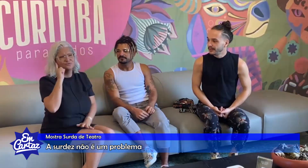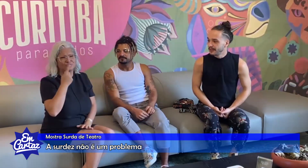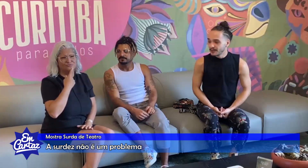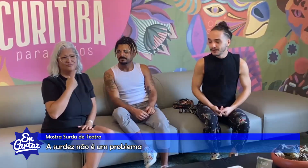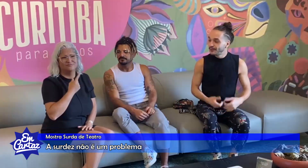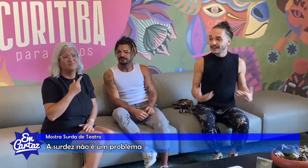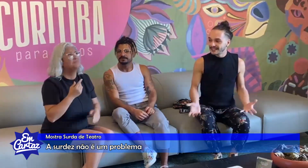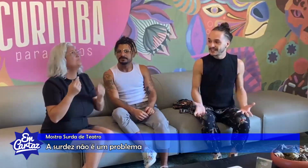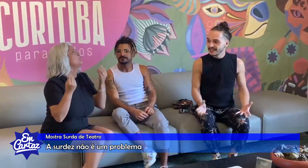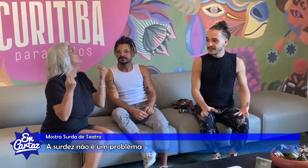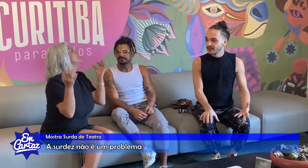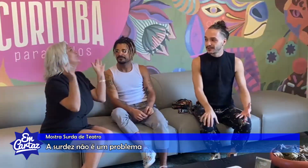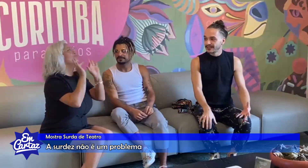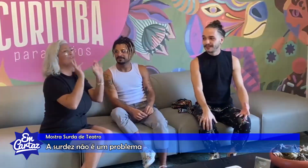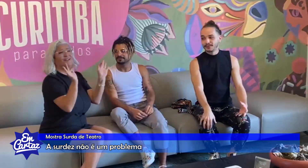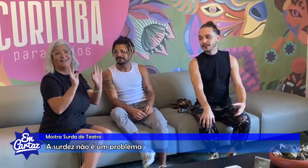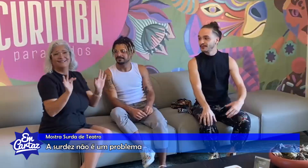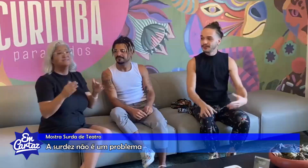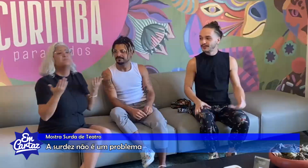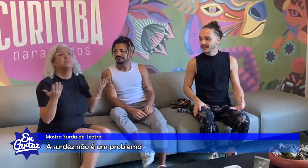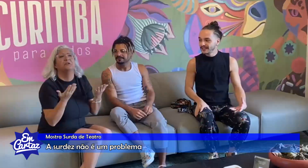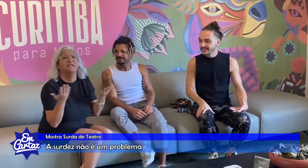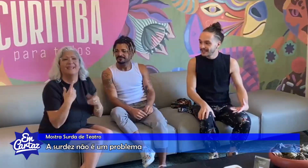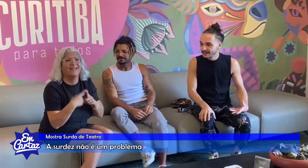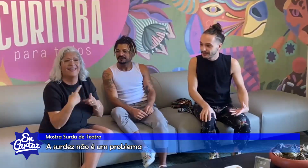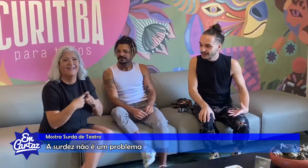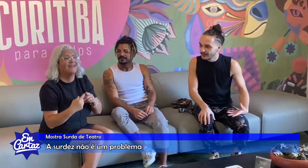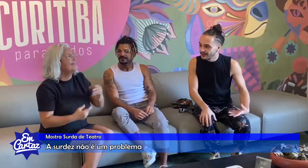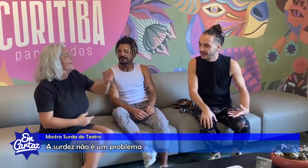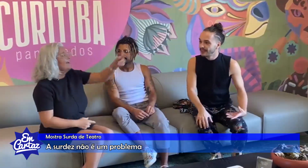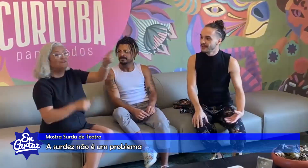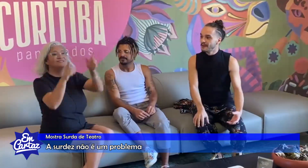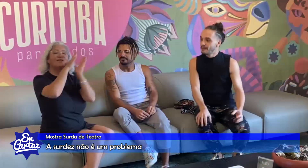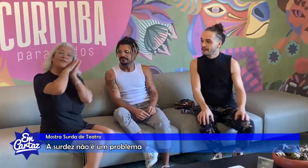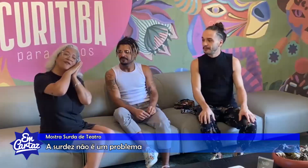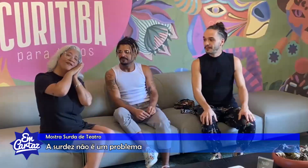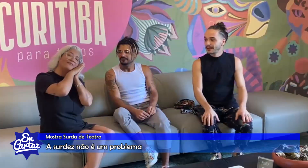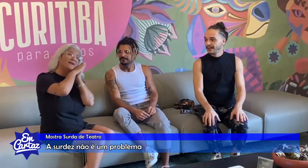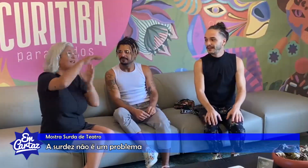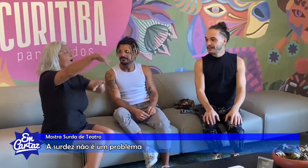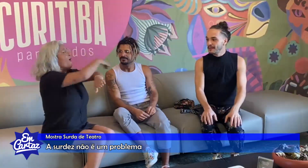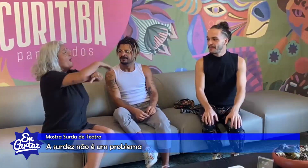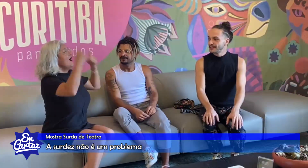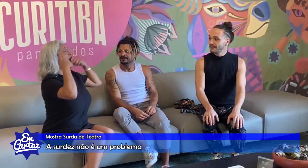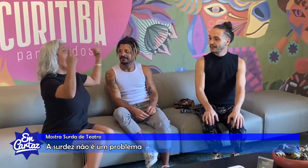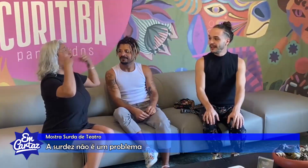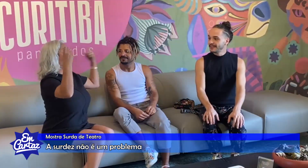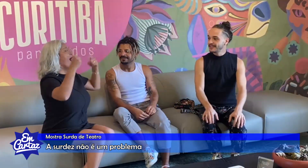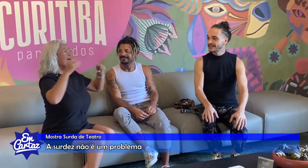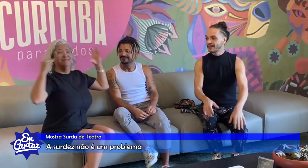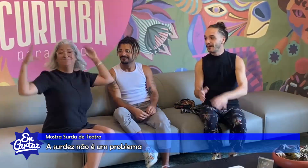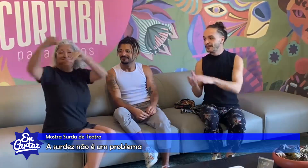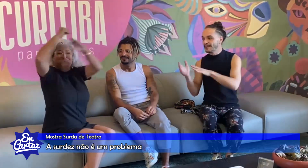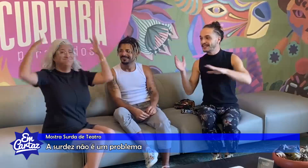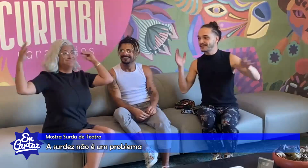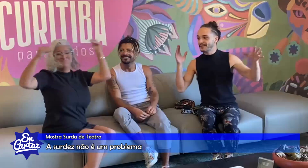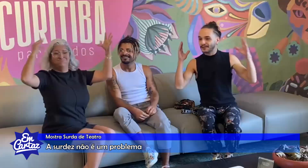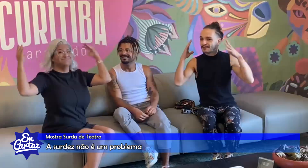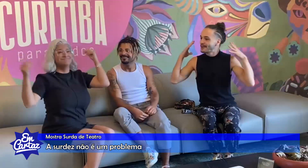eu sou muito feliz de ser surda, muito, muito feliz de ser surda. Porque, por exemplo, né, ao dormir vocês veem muito barulho